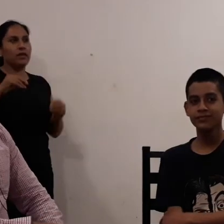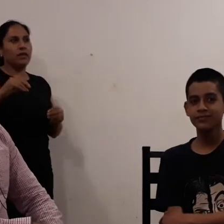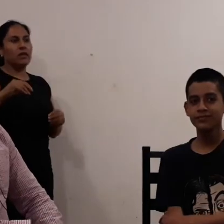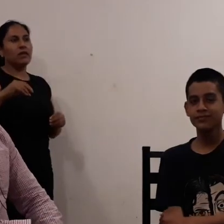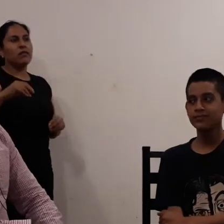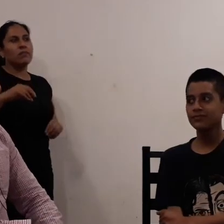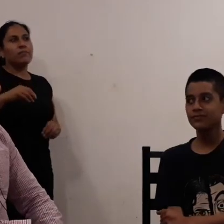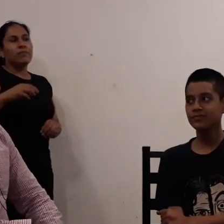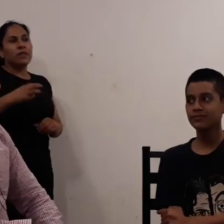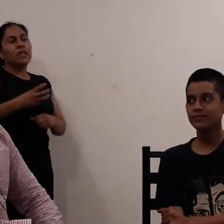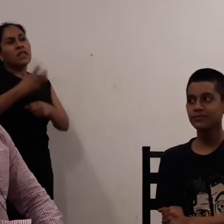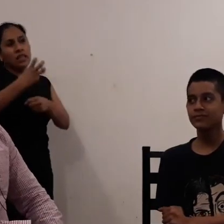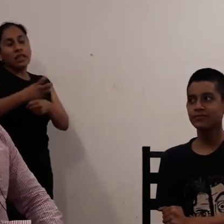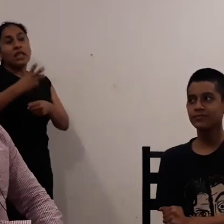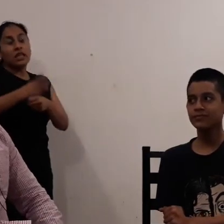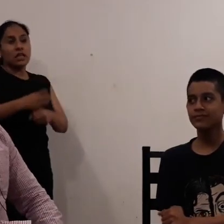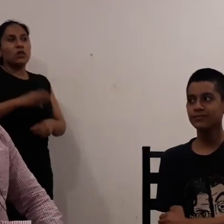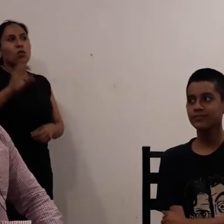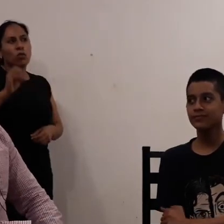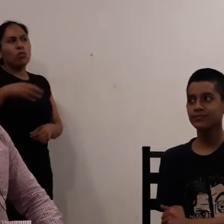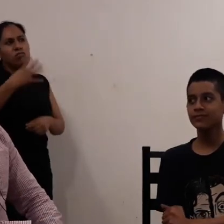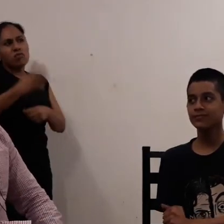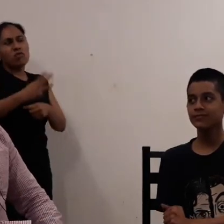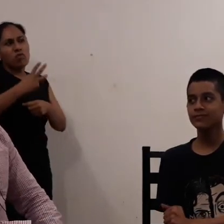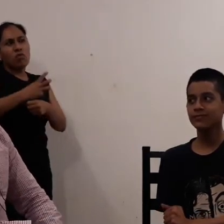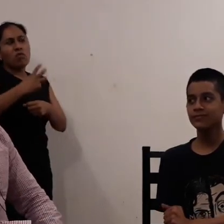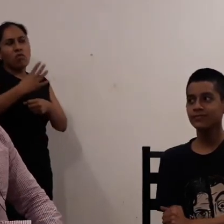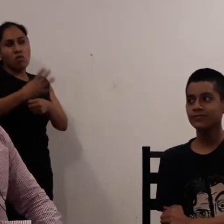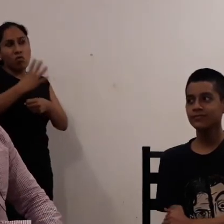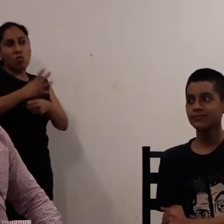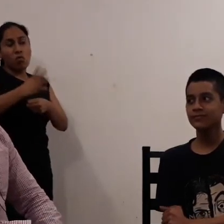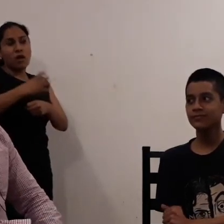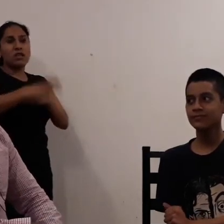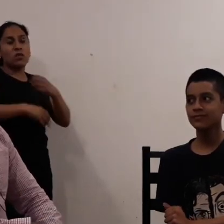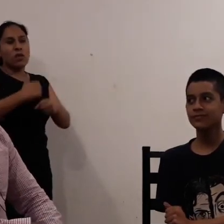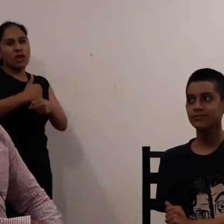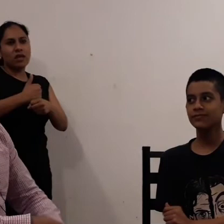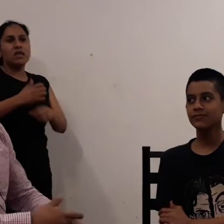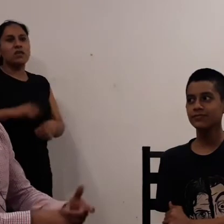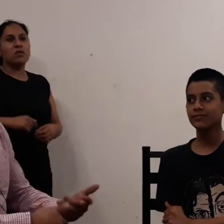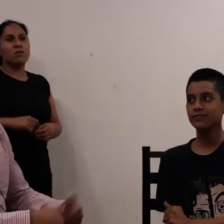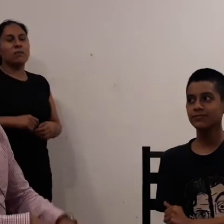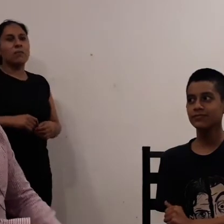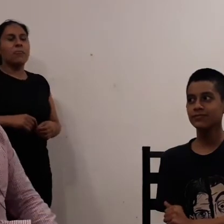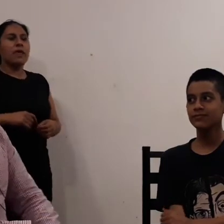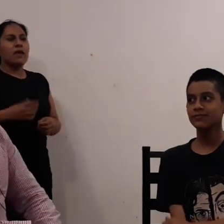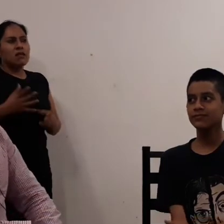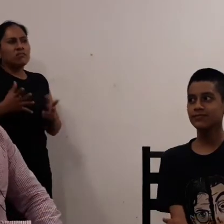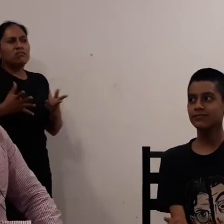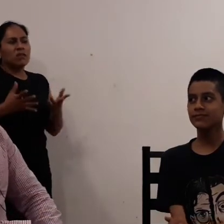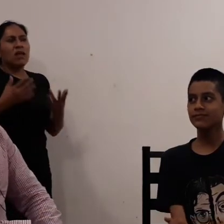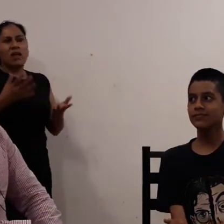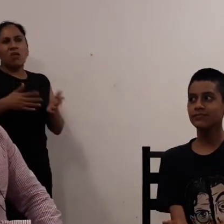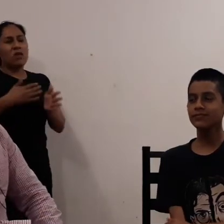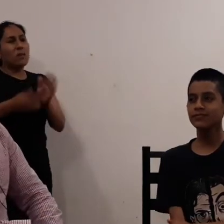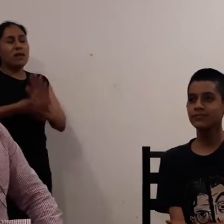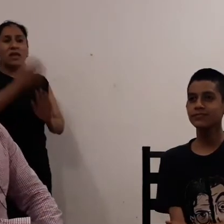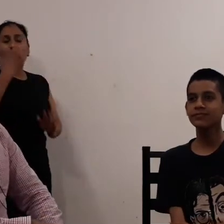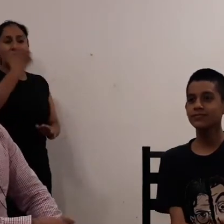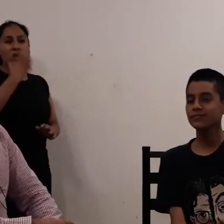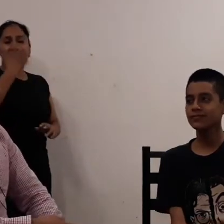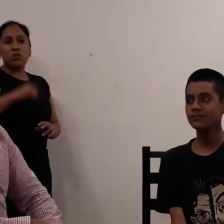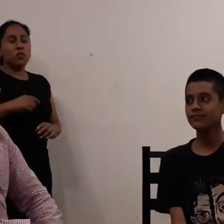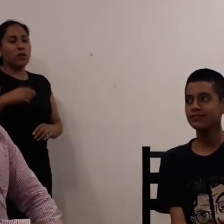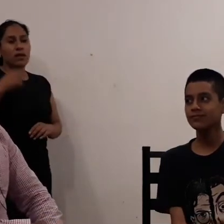de entre tercero y cuarto grado, ¿no? Entonces, aunque asiste a una escuela regular, aún